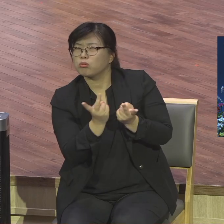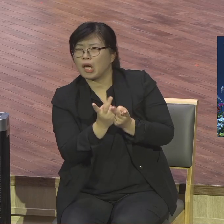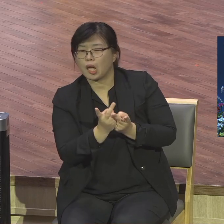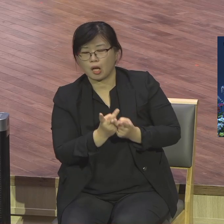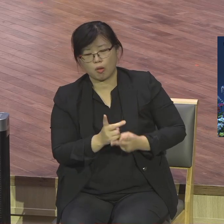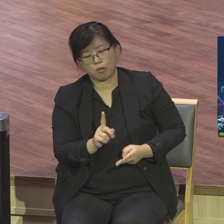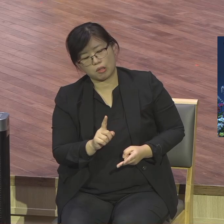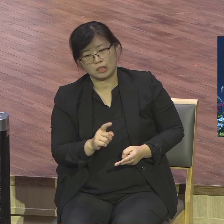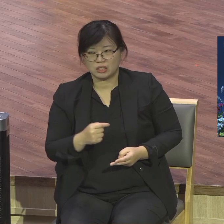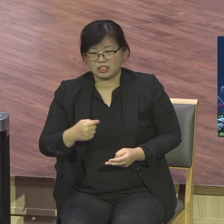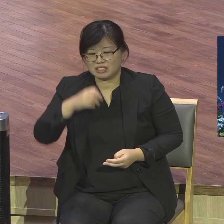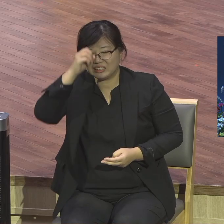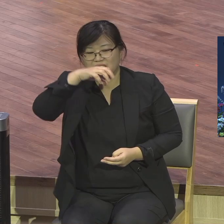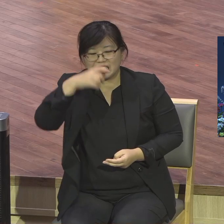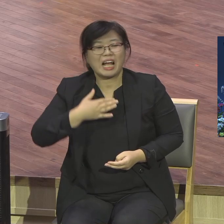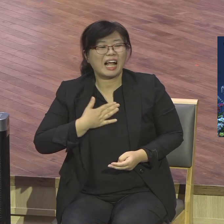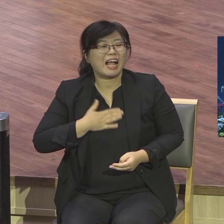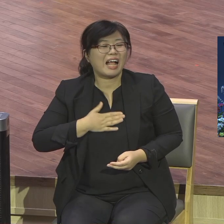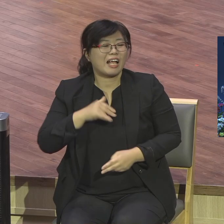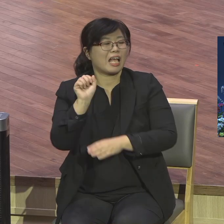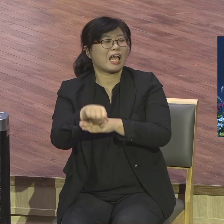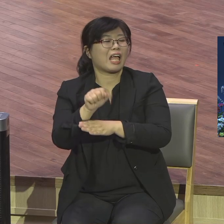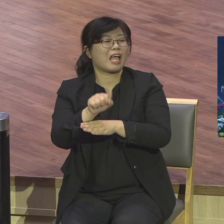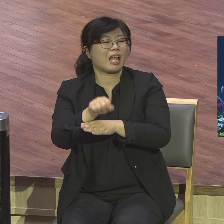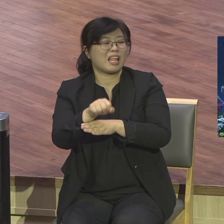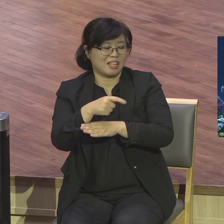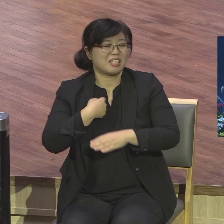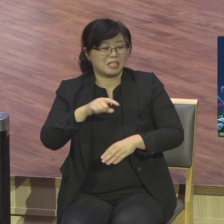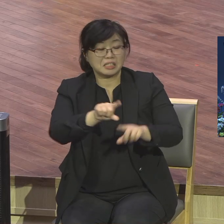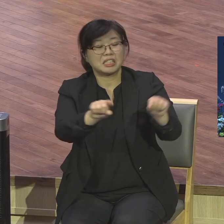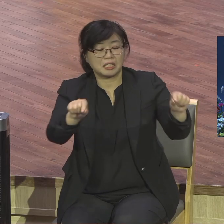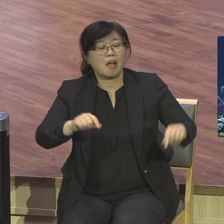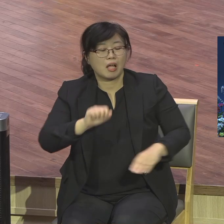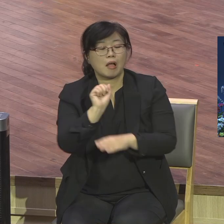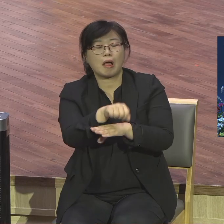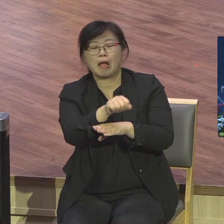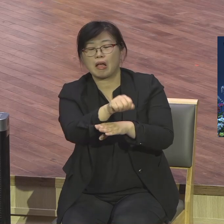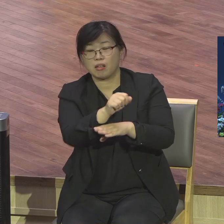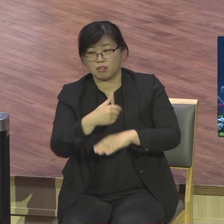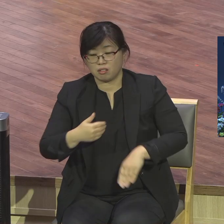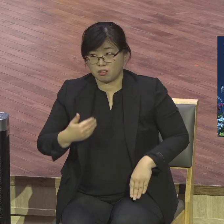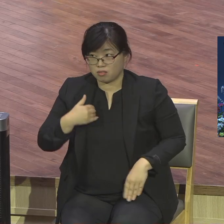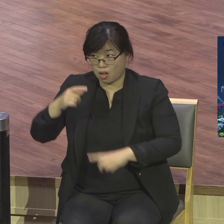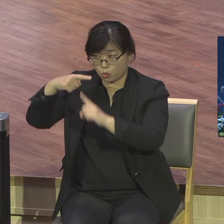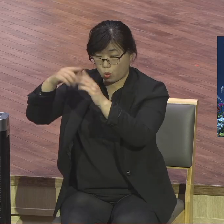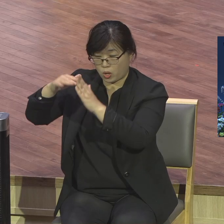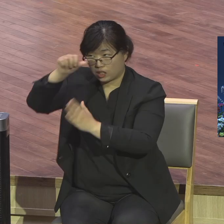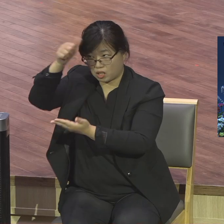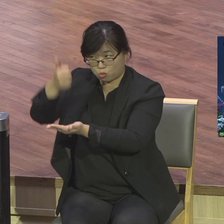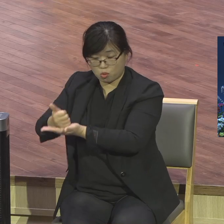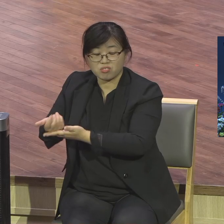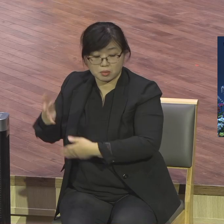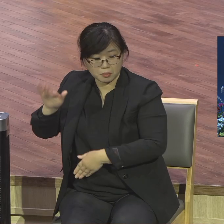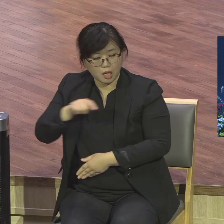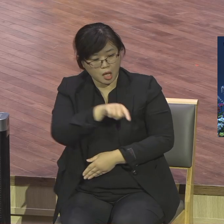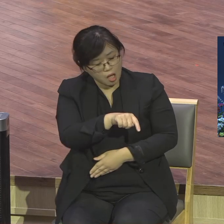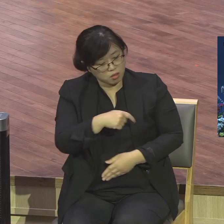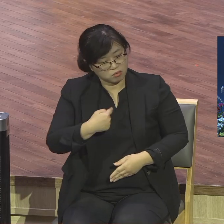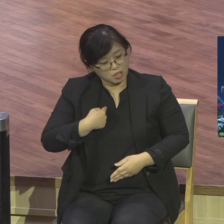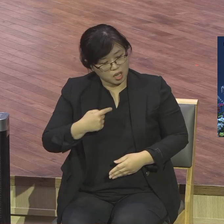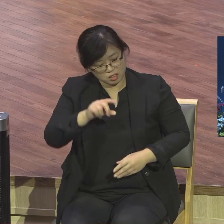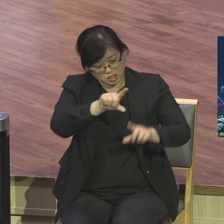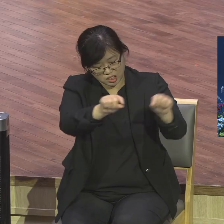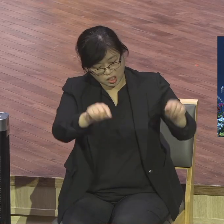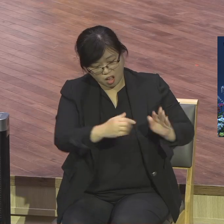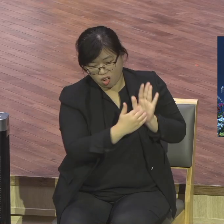오장장하게 기독교입니다. 제사 끊으면 불효하는 것 같고 제사 끊으면 형제들 다 끝나는 것 같고